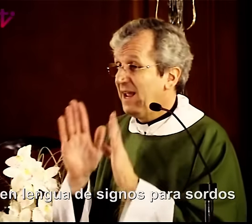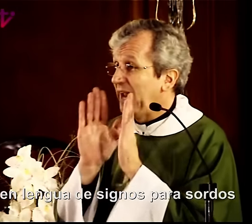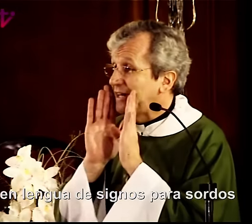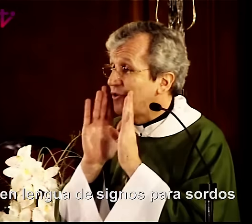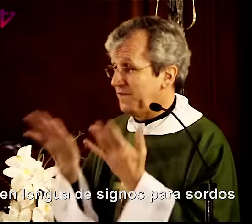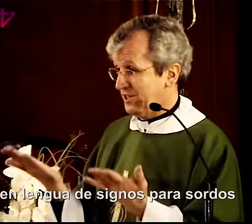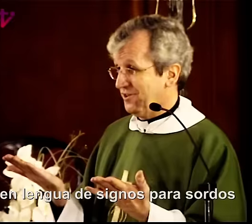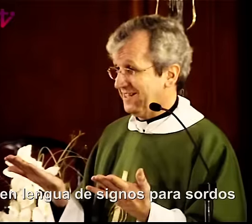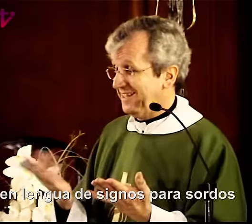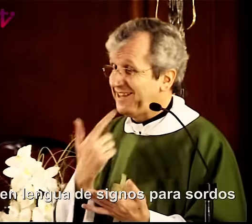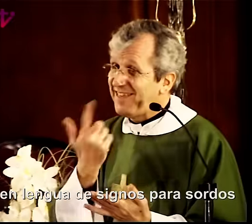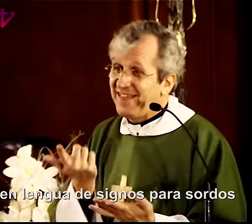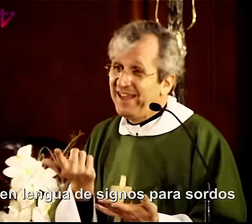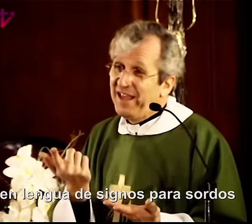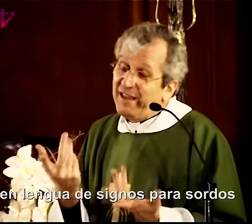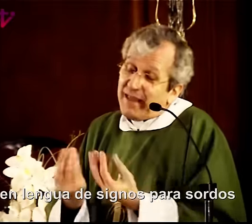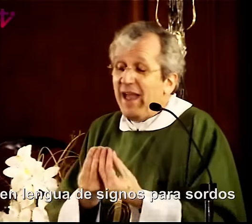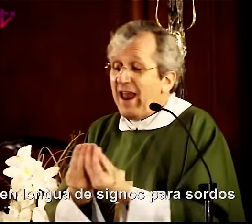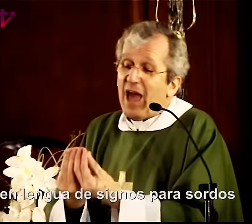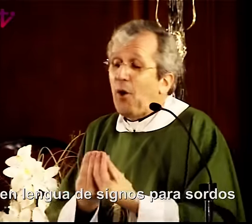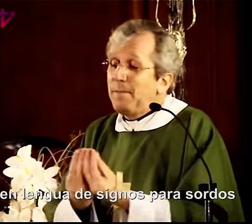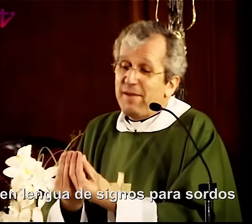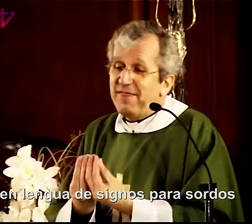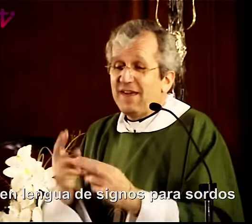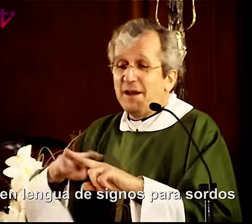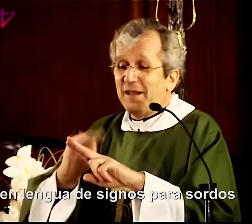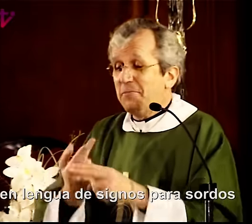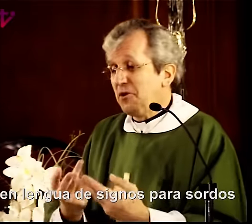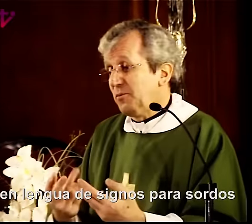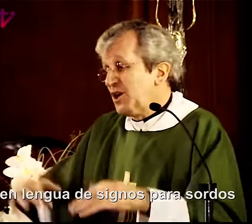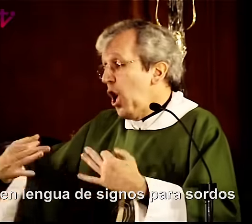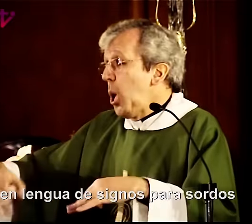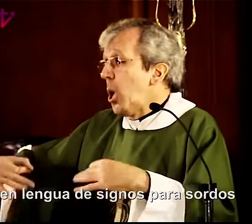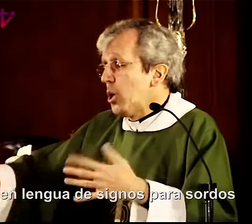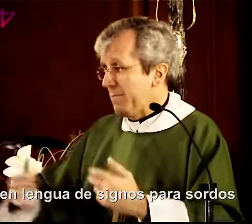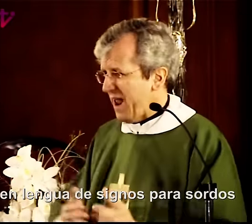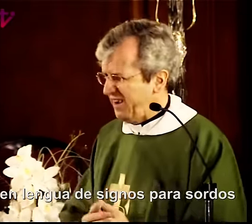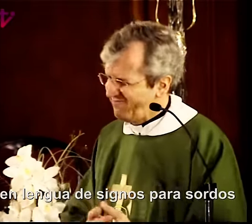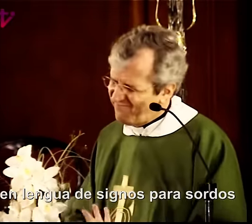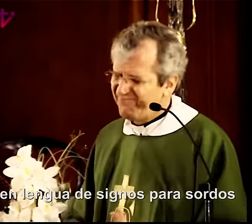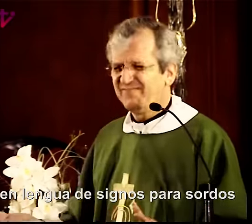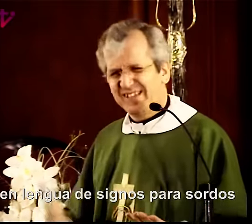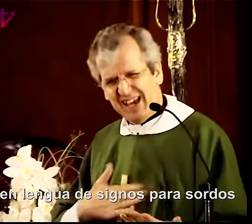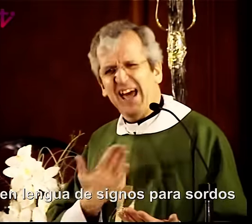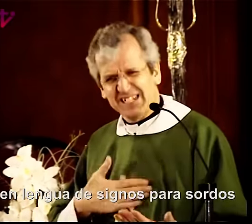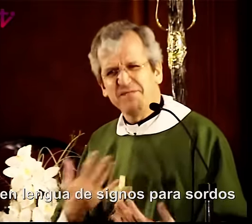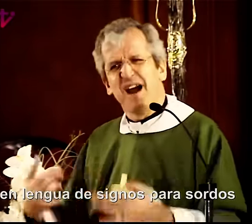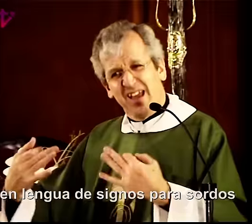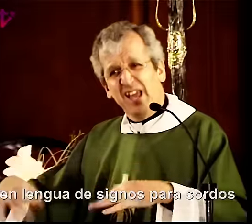las confesiones se dice, en la convivencia del matrimonio, pues lo normal. Qué lástima que lo